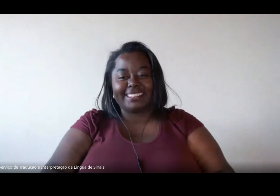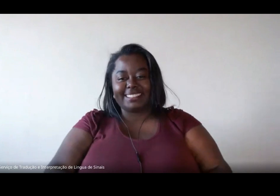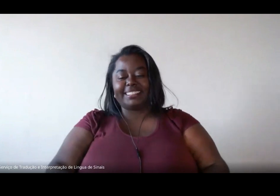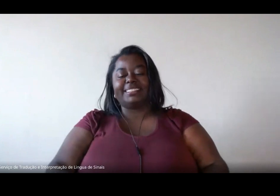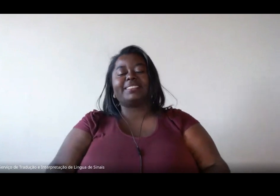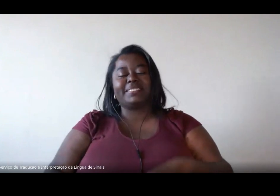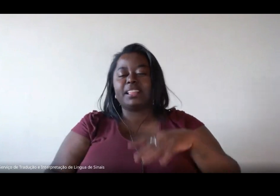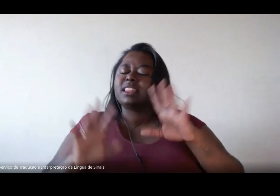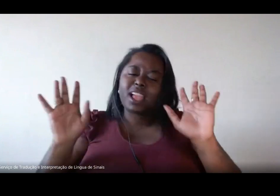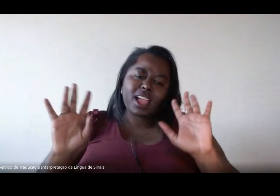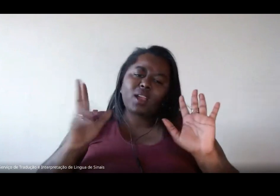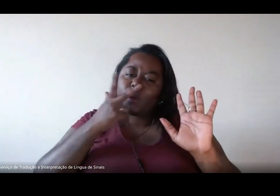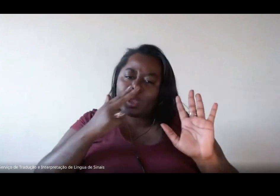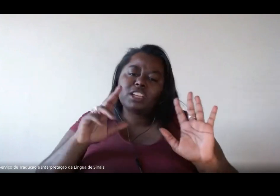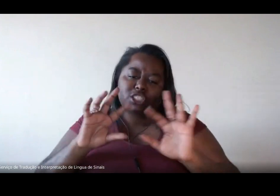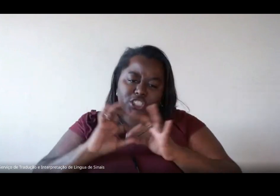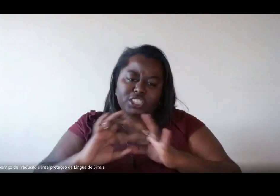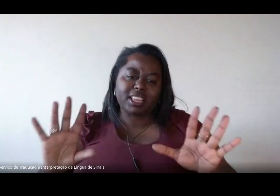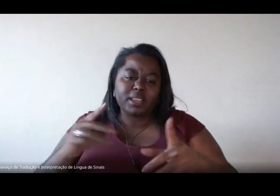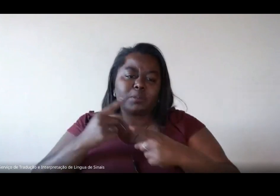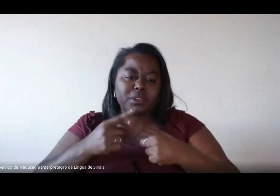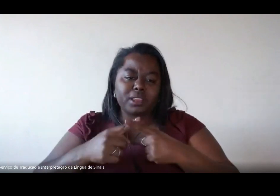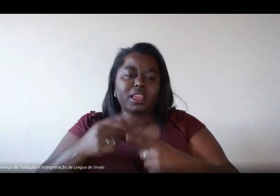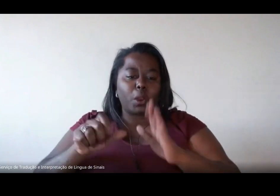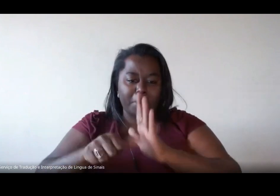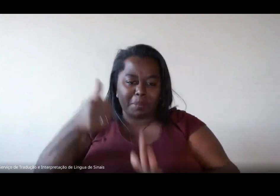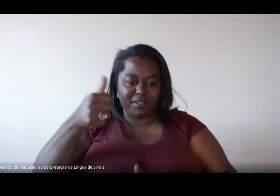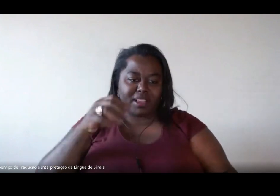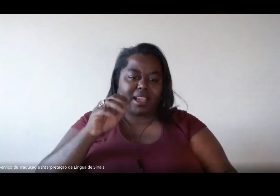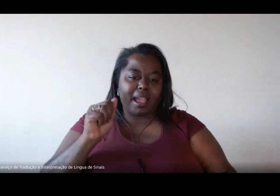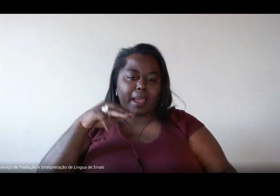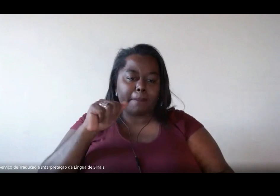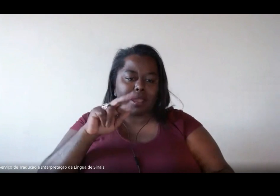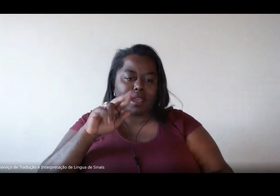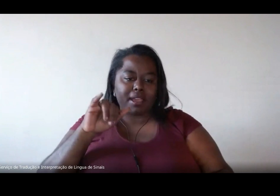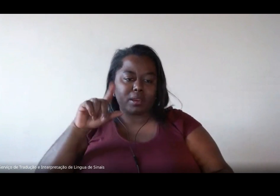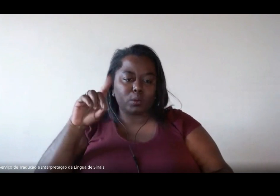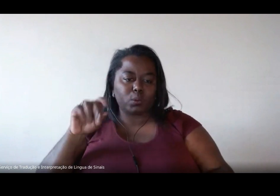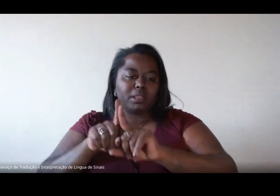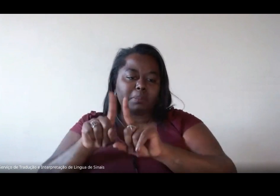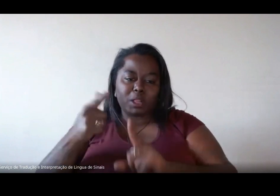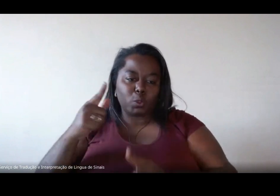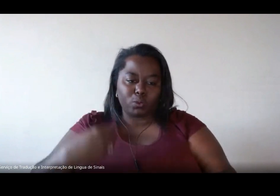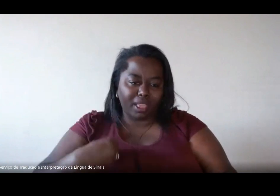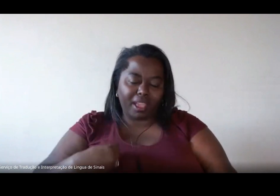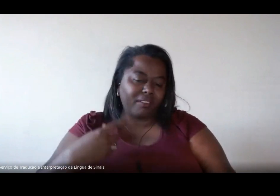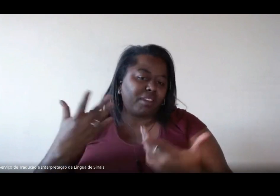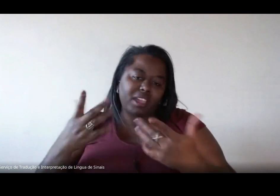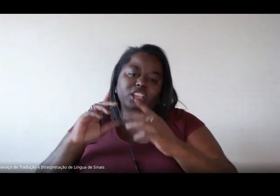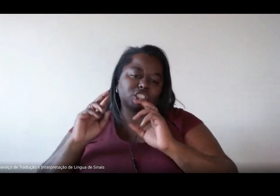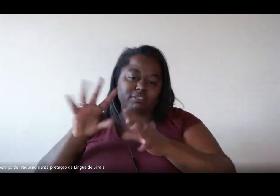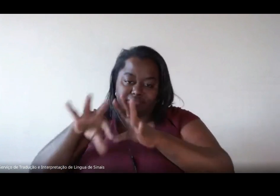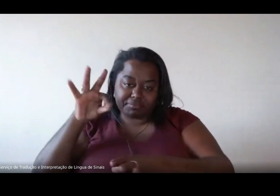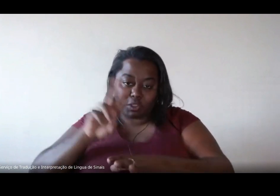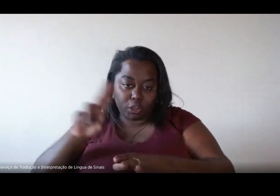Não, acho que a gente deixa, Laura, porque no primeiro, acho que o Marildo também não estava e a gente acabou, porque senão, né?